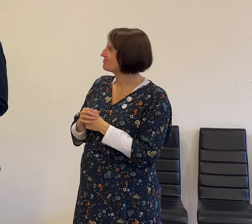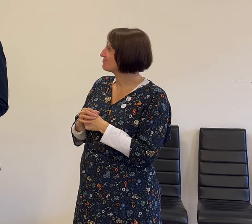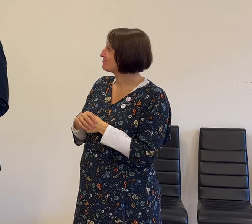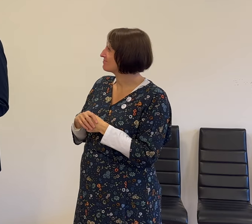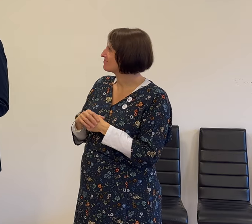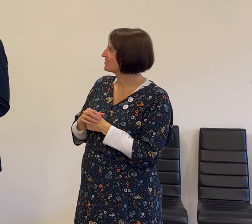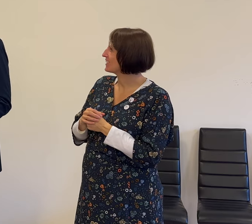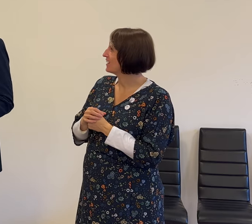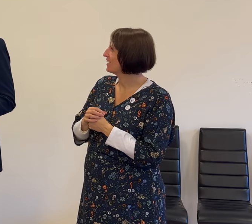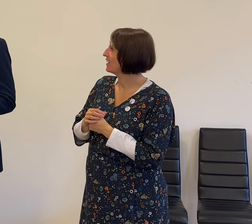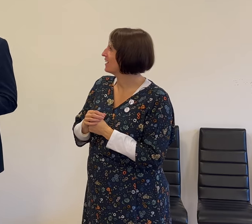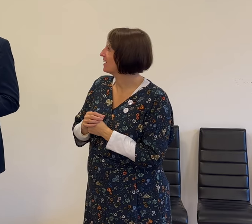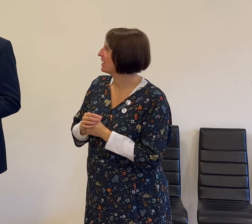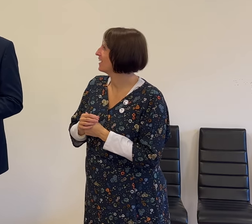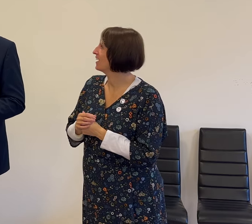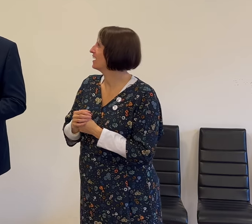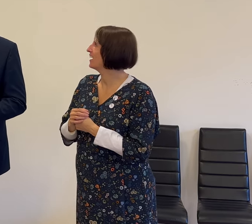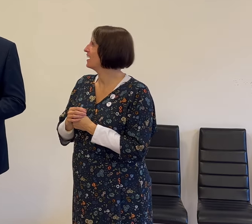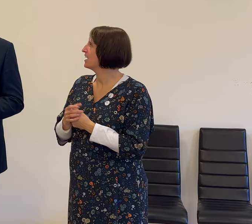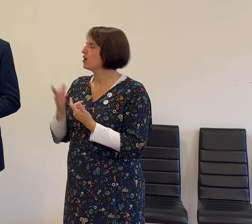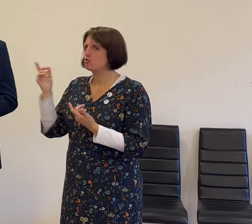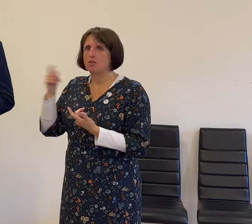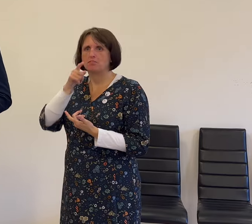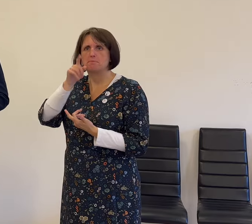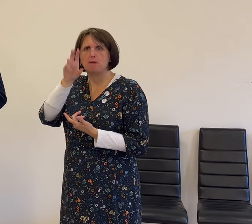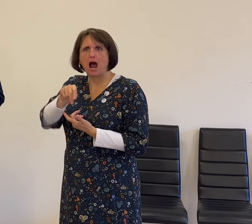Známe tvou drzost a tvé zlé srdce.